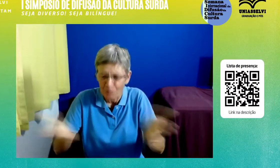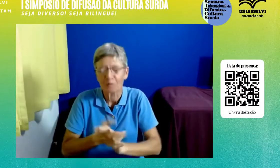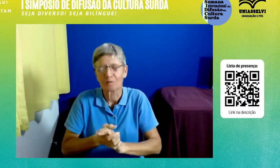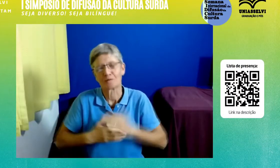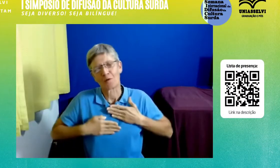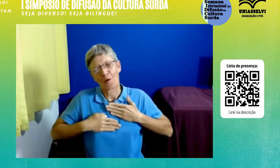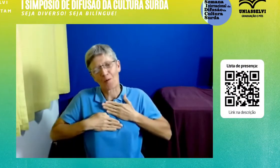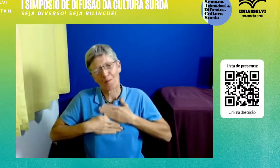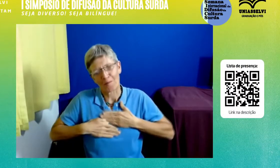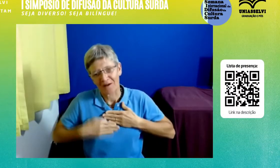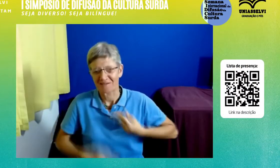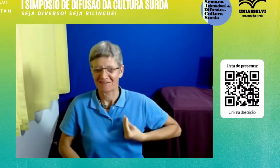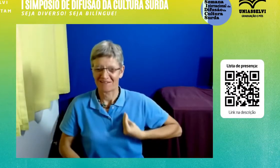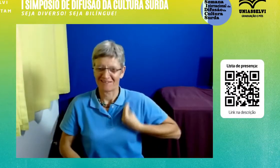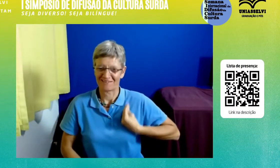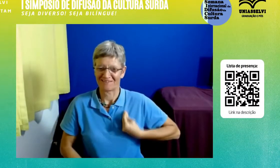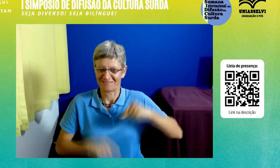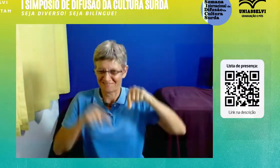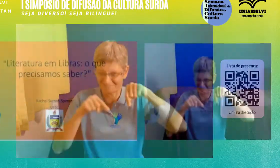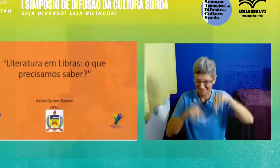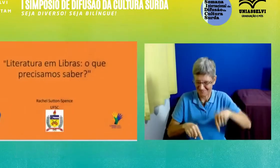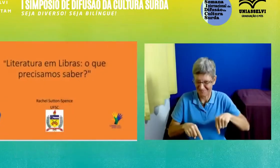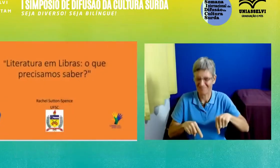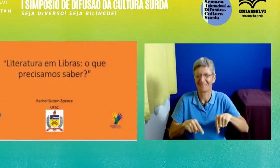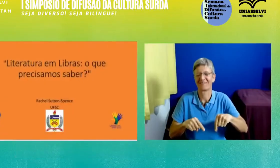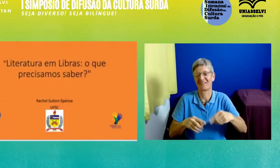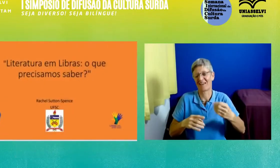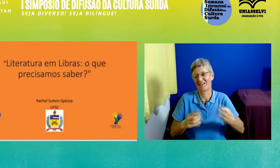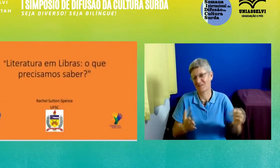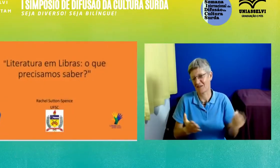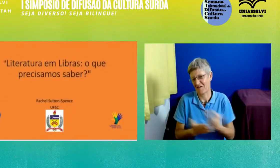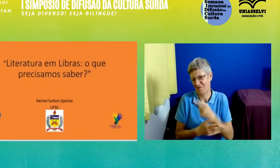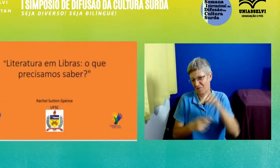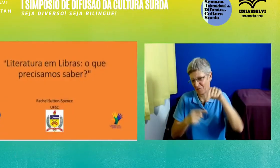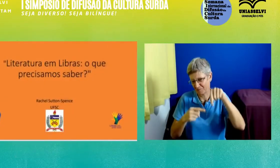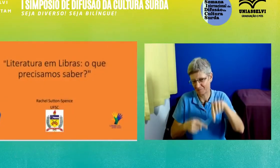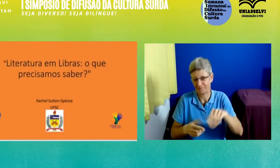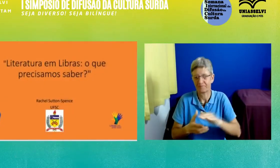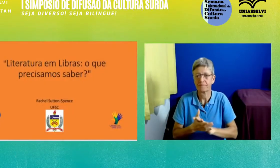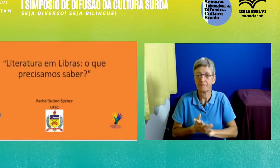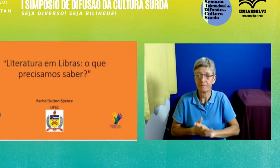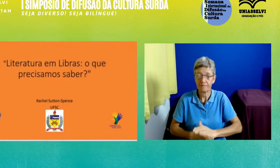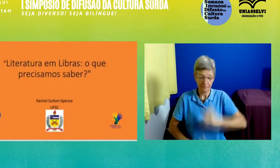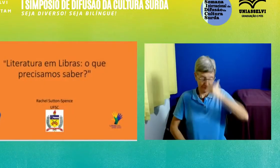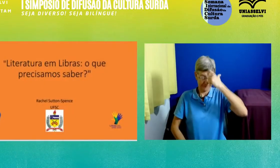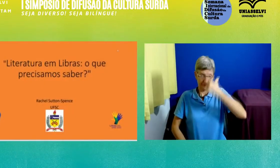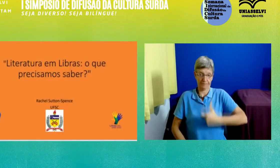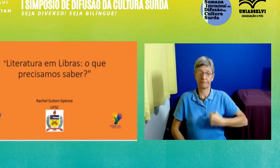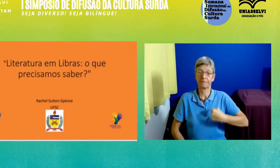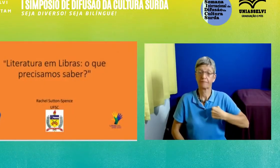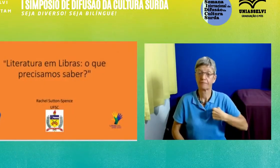Boa noite a todos. É um prazer estar aqui presente com vocês.